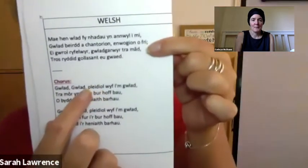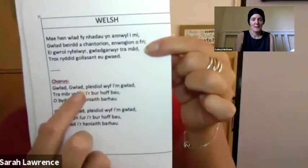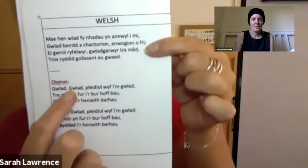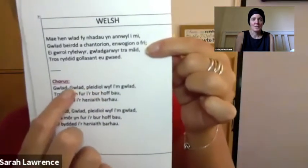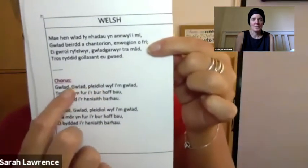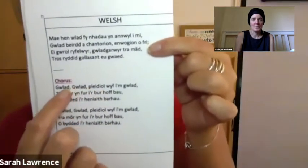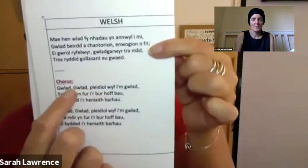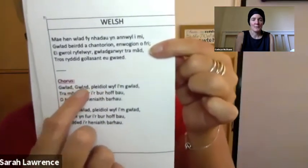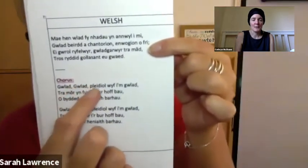Pleidiol wyf i'm glad.